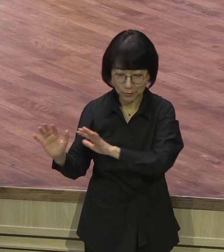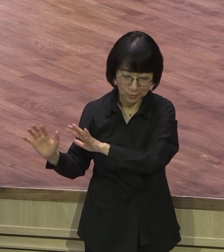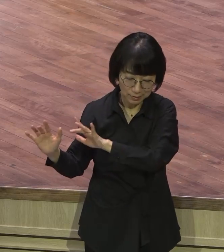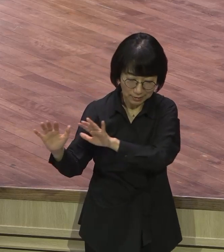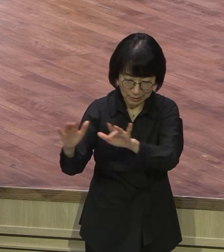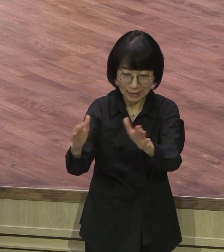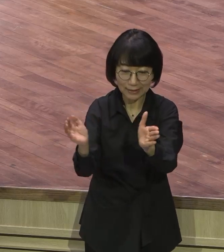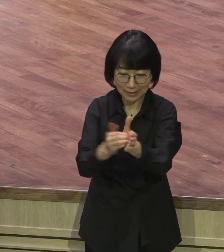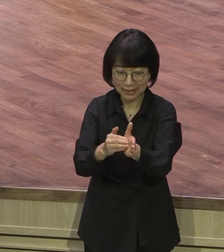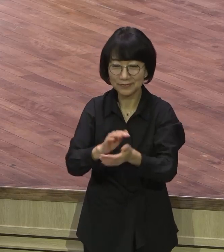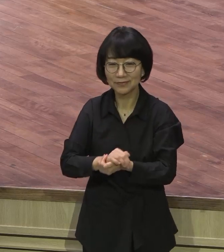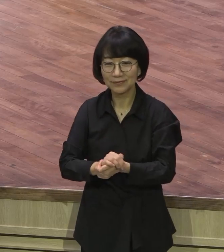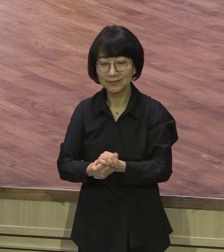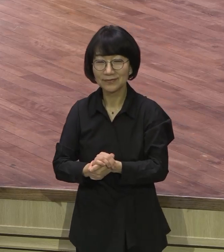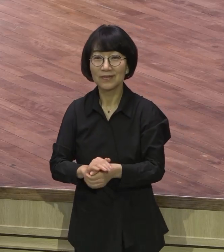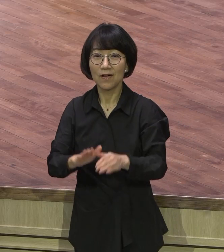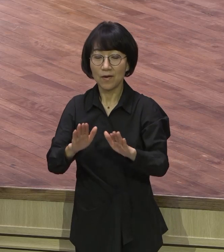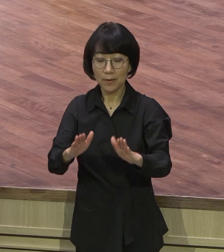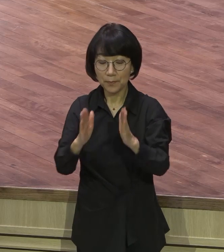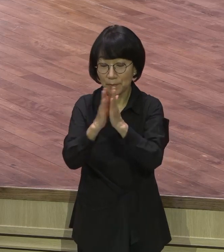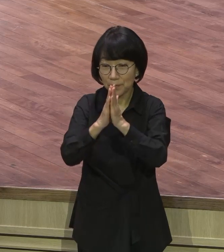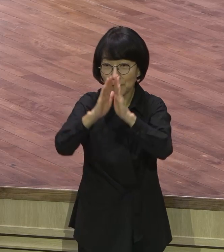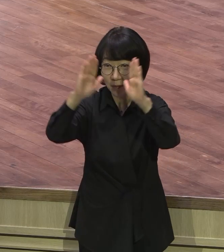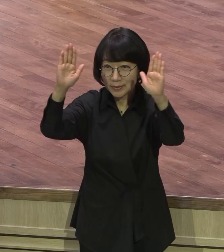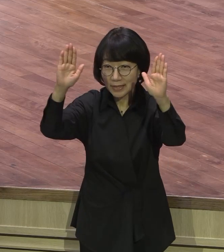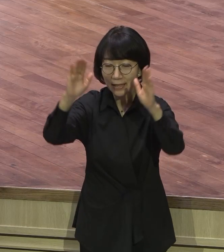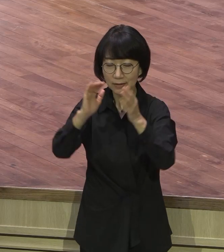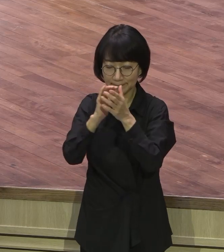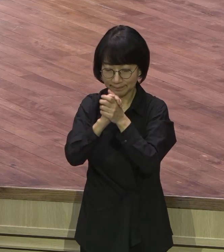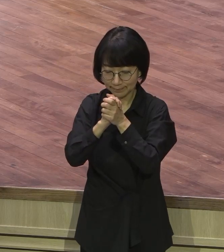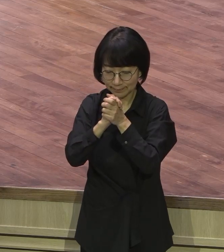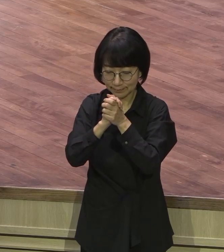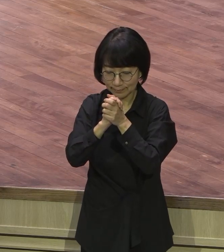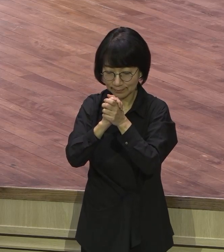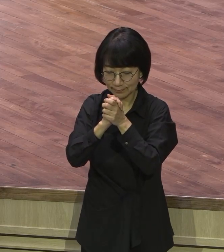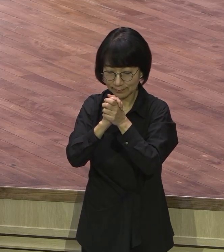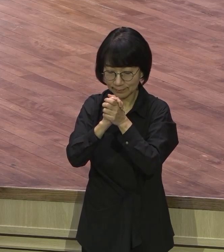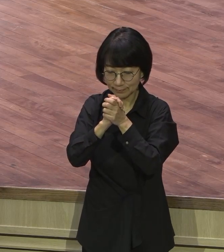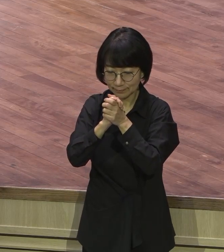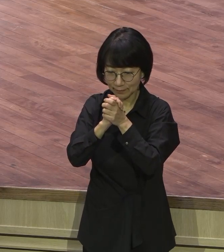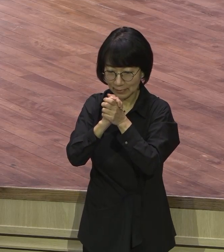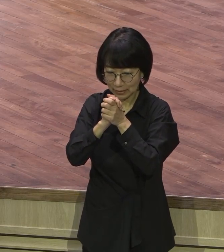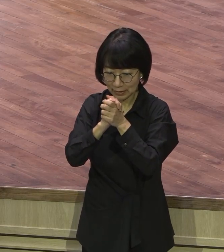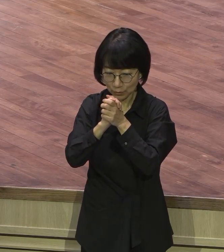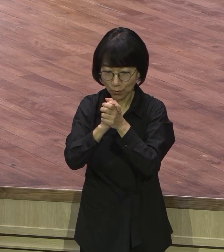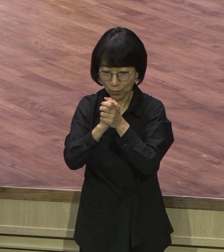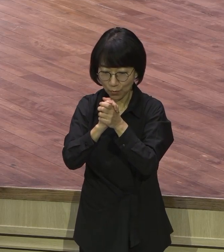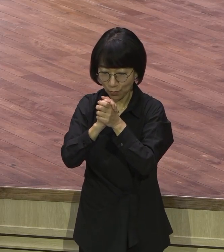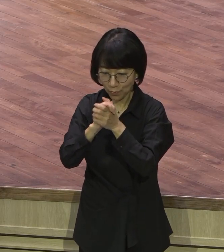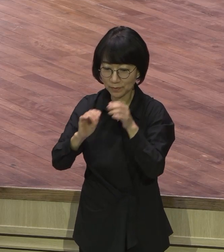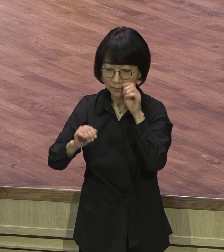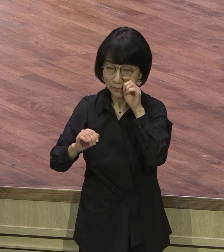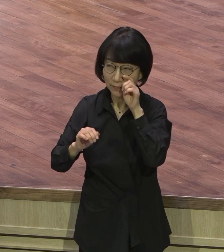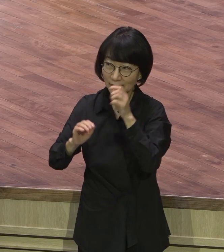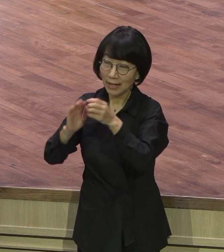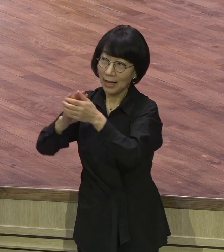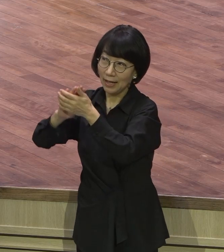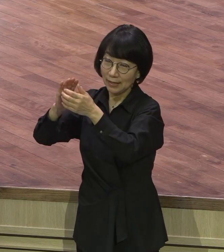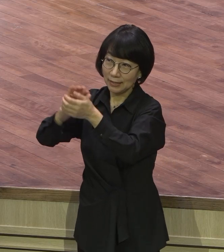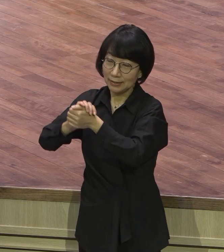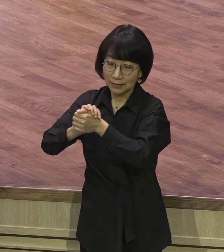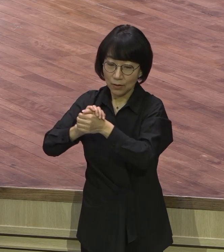모세의 정보 기도와 하나님과 소통이 걸림돌이 되는 것을 제거한 후에 이